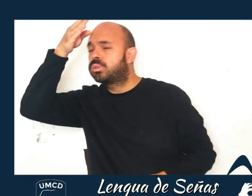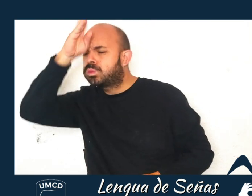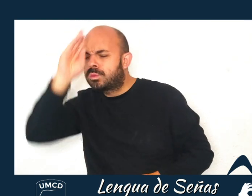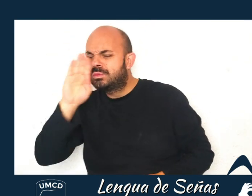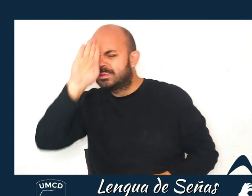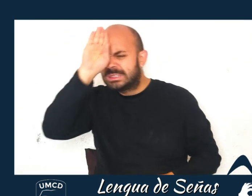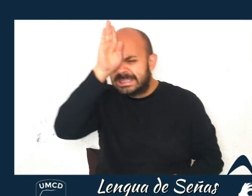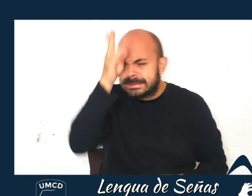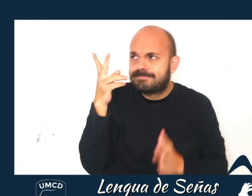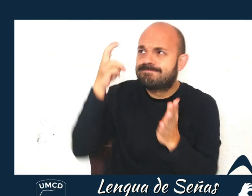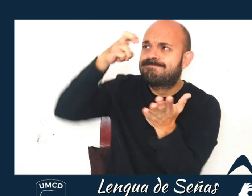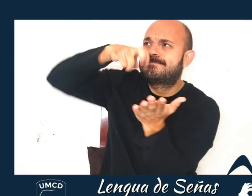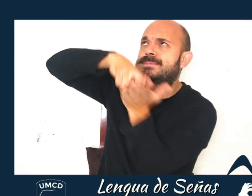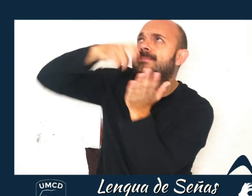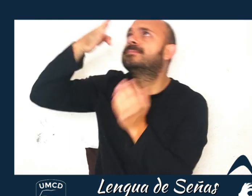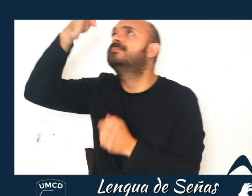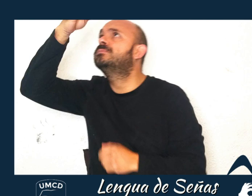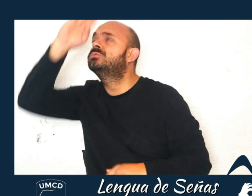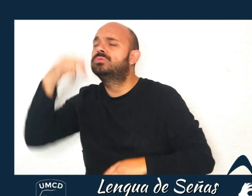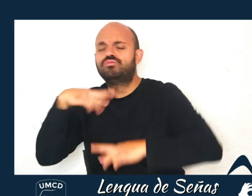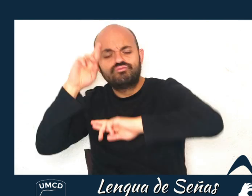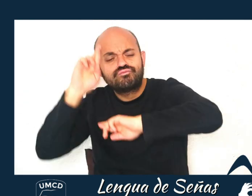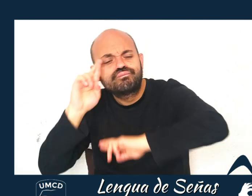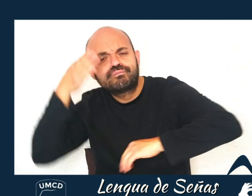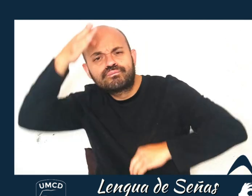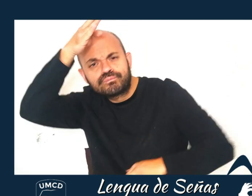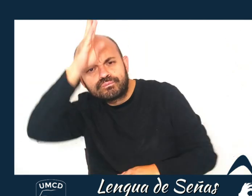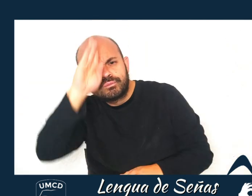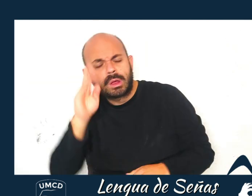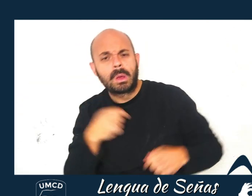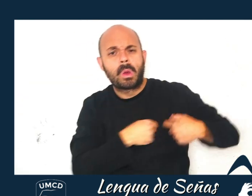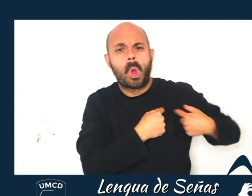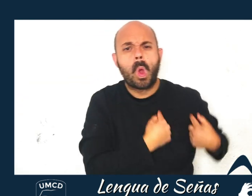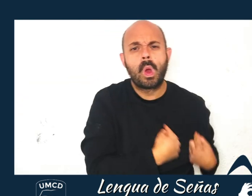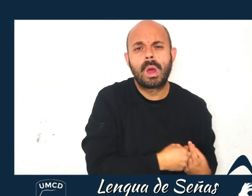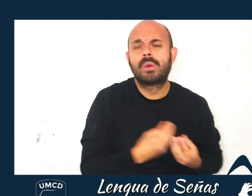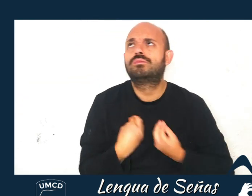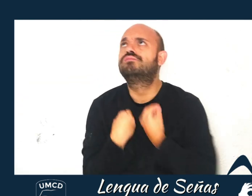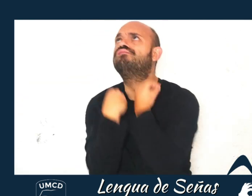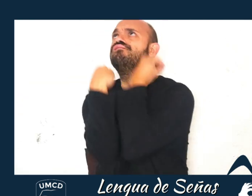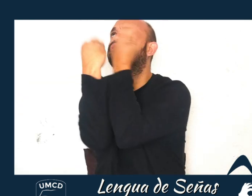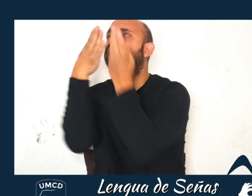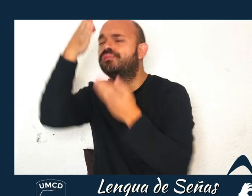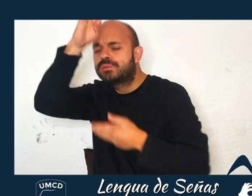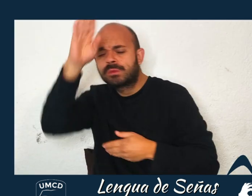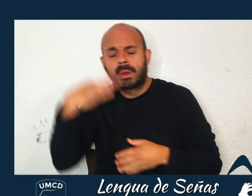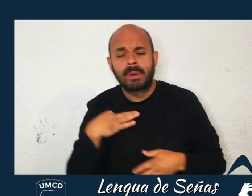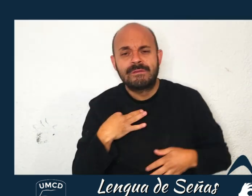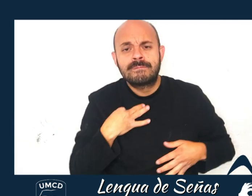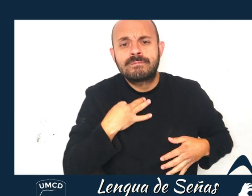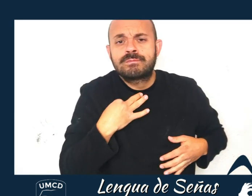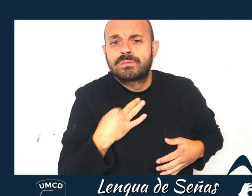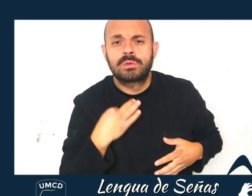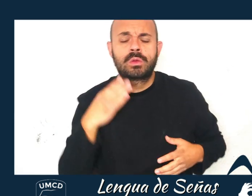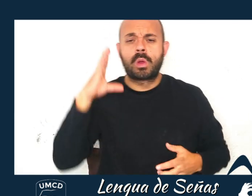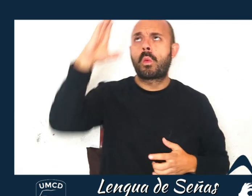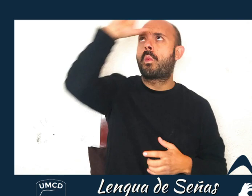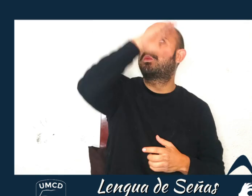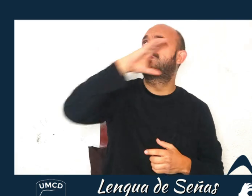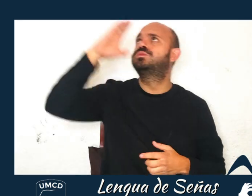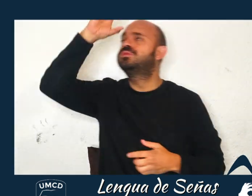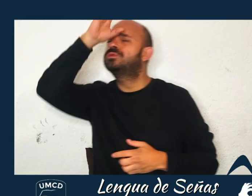que esté atento a lo que la sabiduría tiene para decirle, que incline su corazón, es decir, su voluntad, para que tenga ese